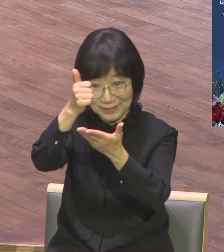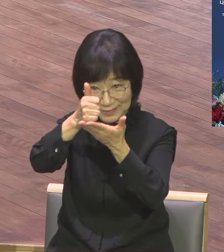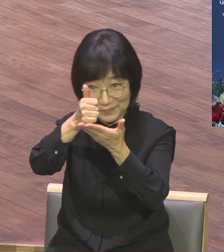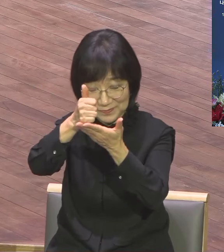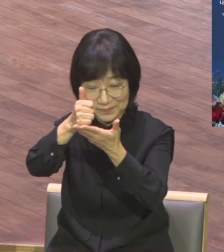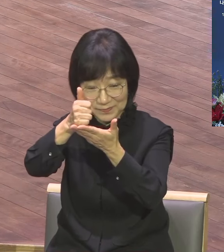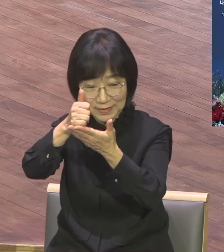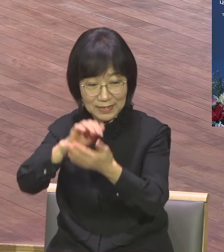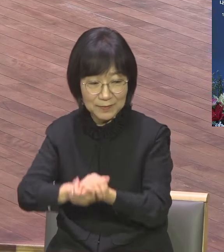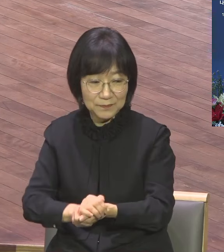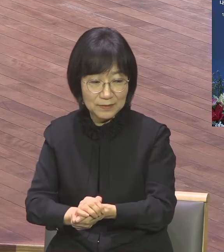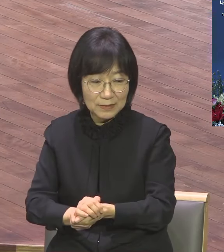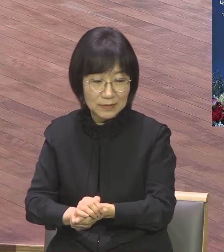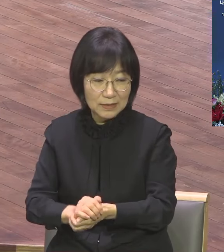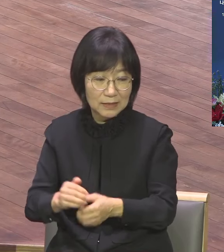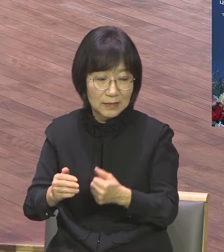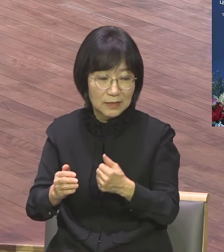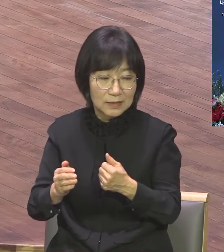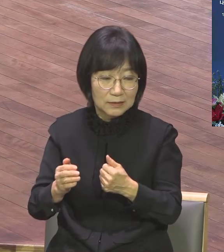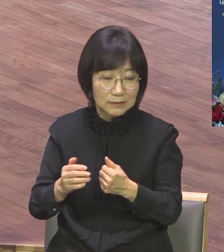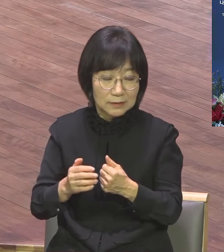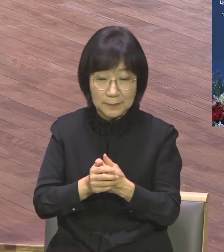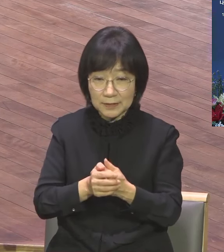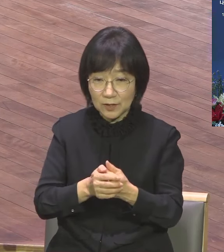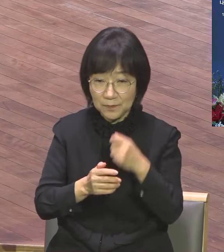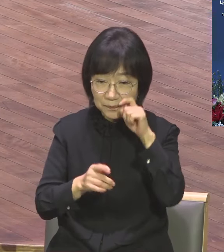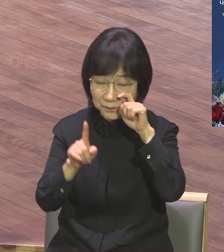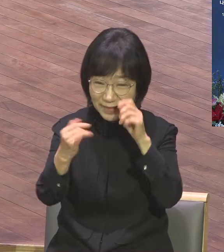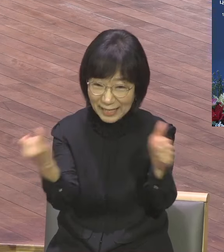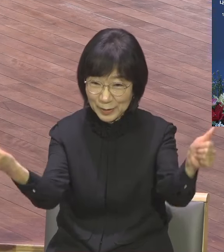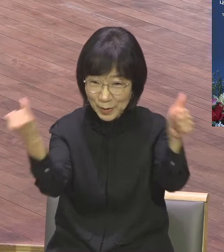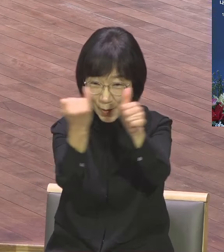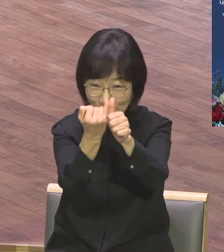그래서 하나님께서 범죄한 아담의 후손, 남자의 후손이